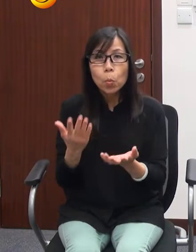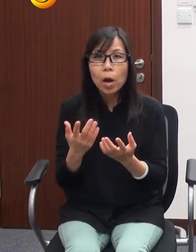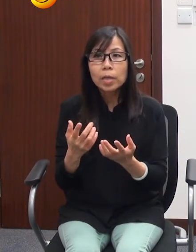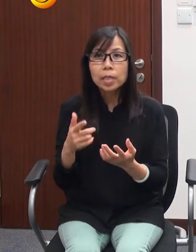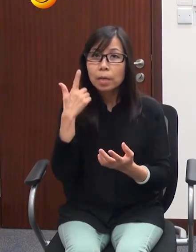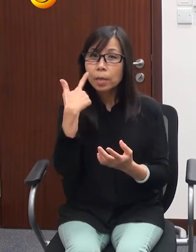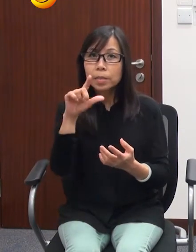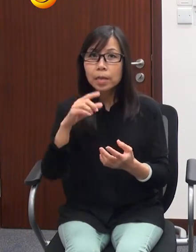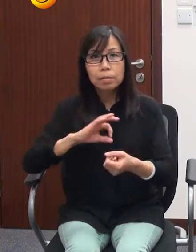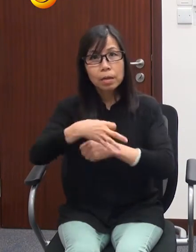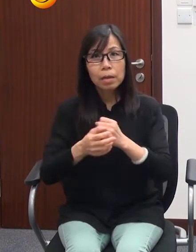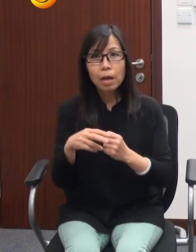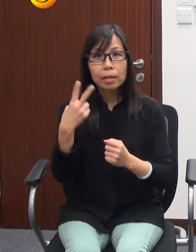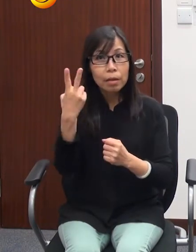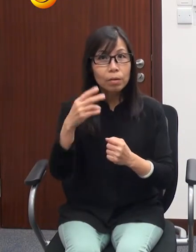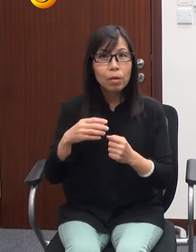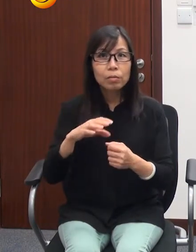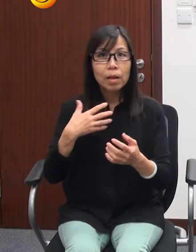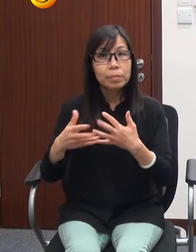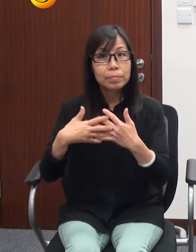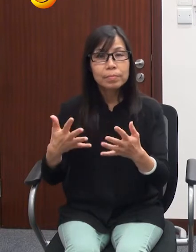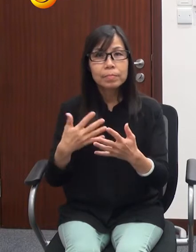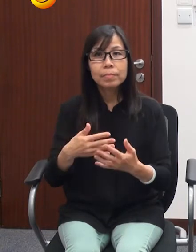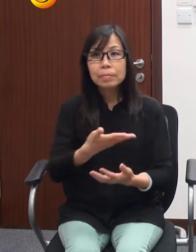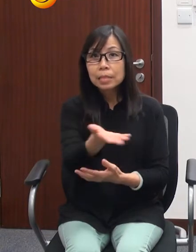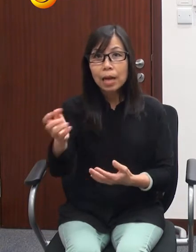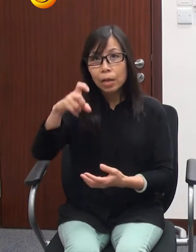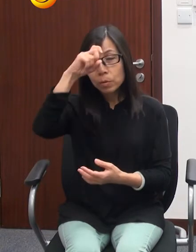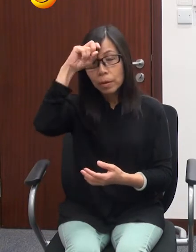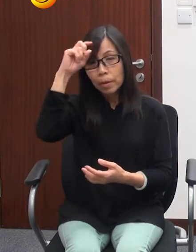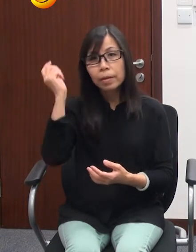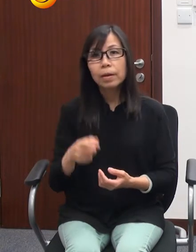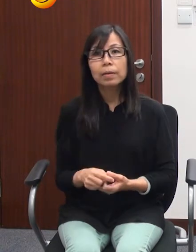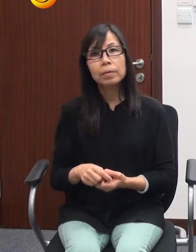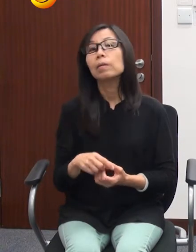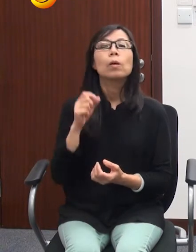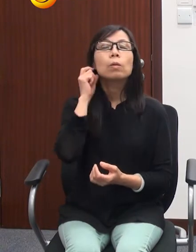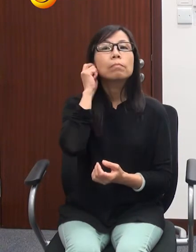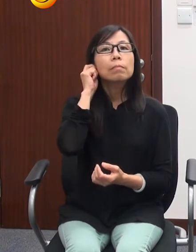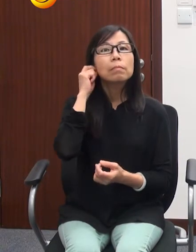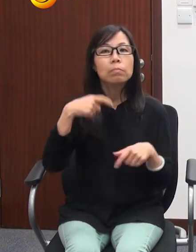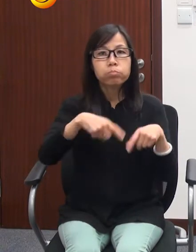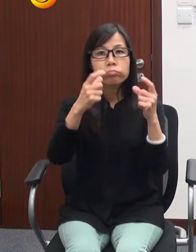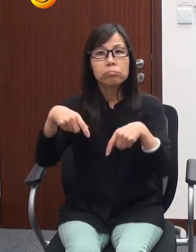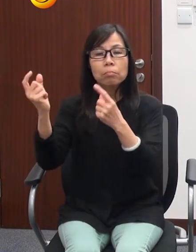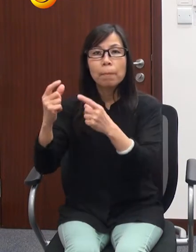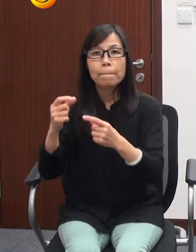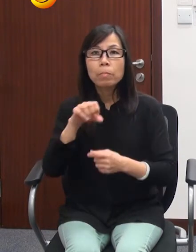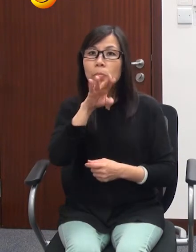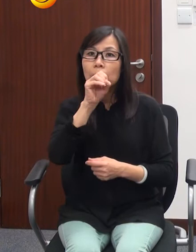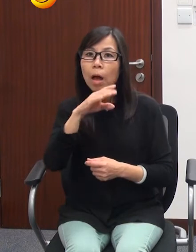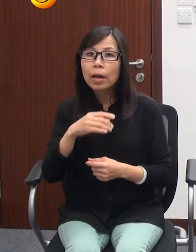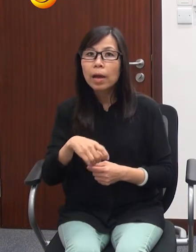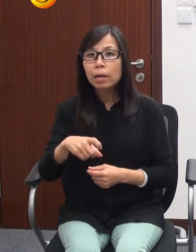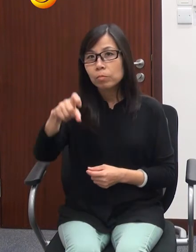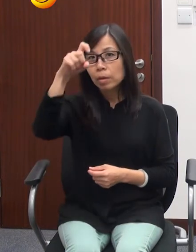哋唔好唔記得啦，係啦。 即係咁就阿林鄭月娥咧就。護主情節叫大家不要忘記煲